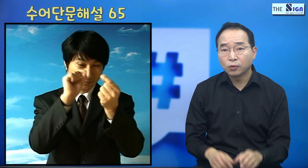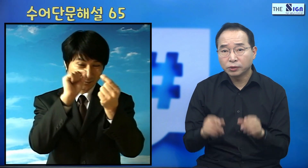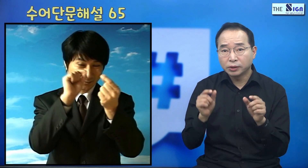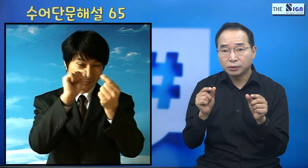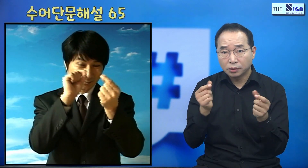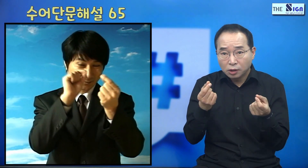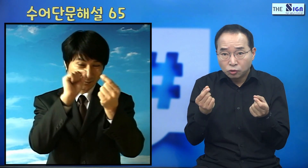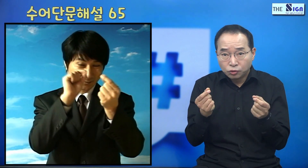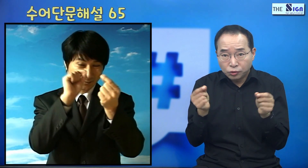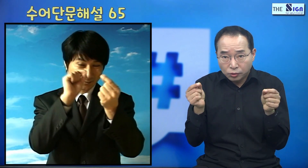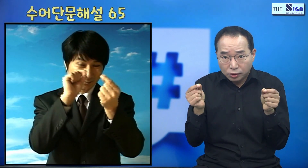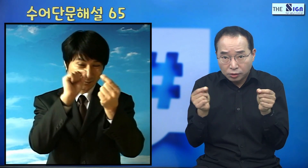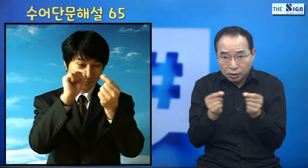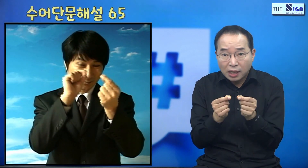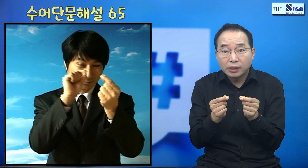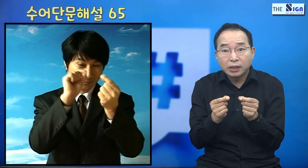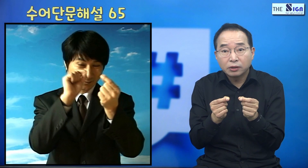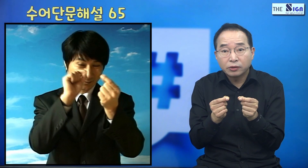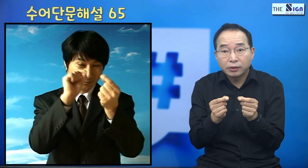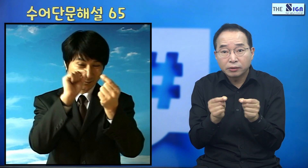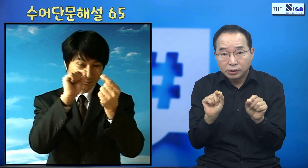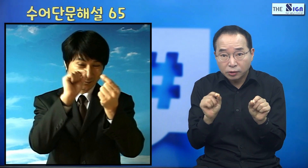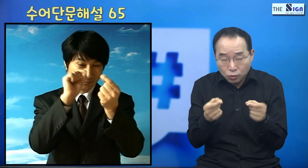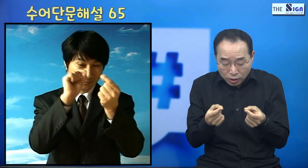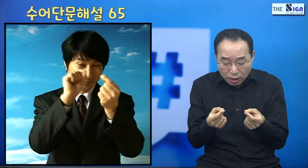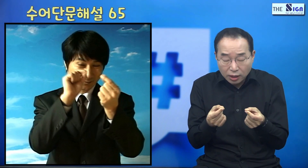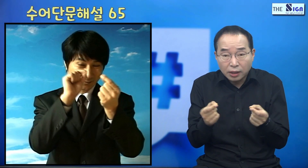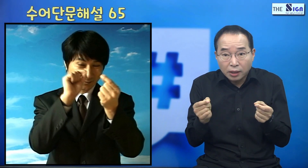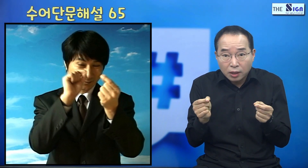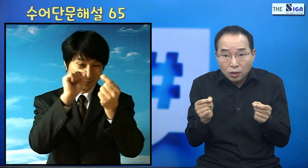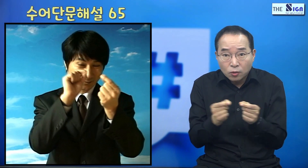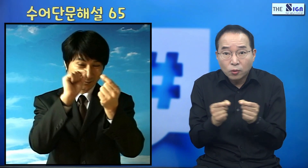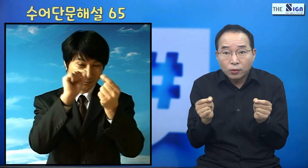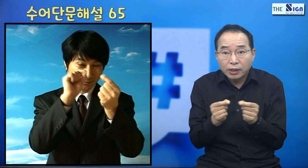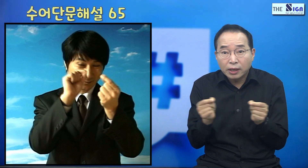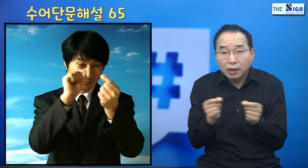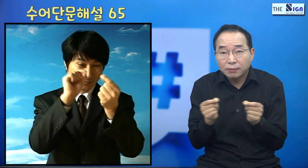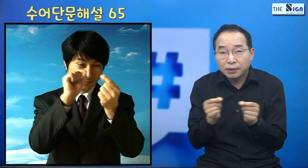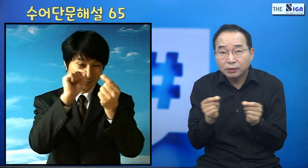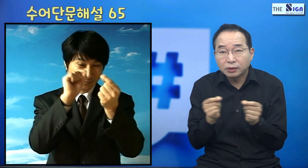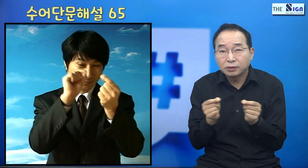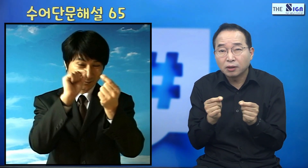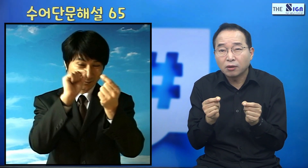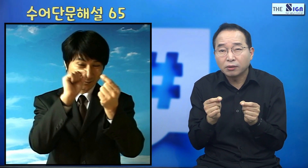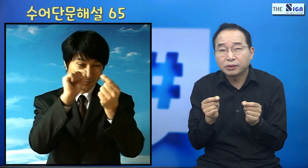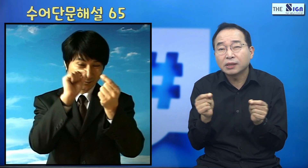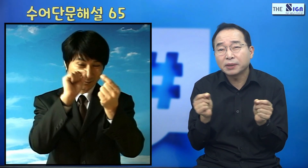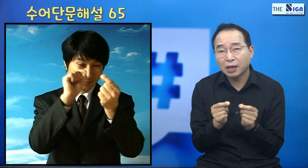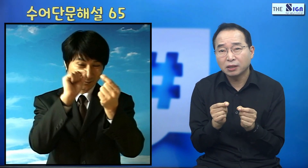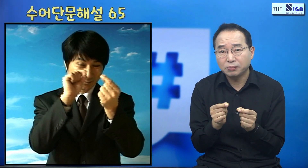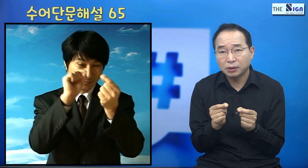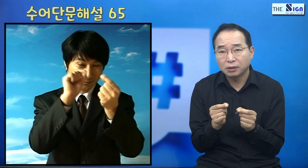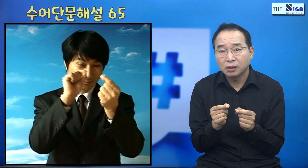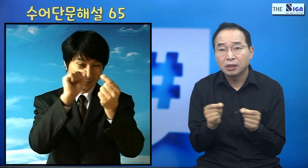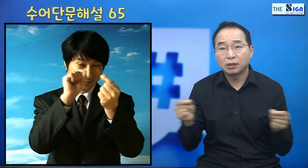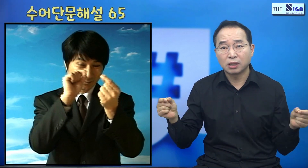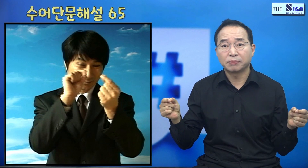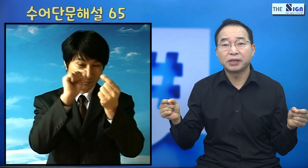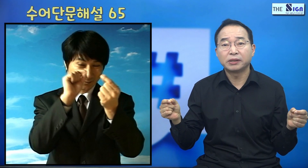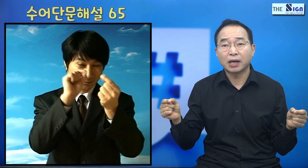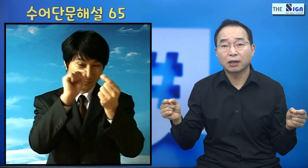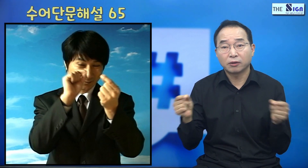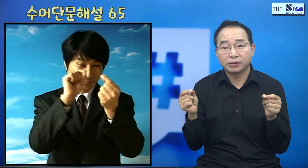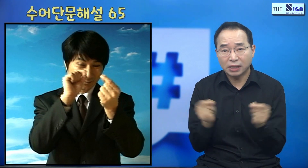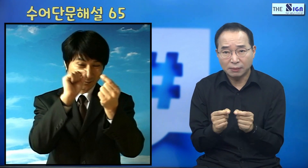자, 요거는 두 손을 가까이 대는 거예요. 그래서 요게 요렇게 하면은 짧다라는 의미, 이렇게